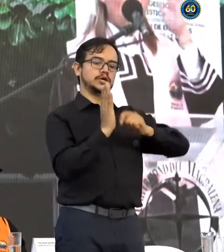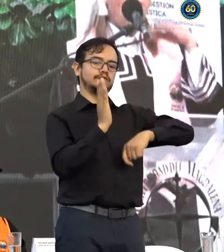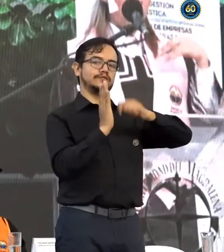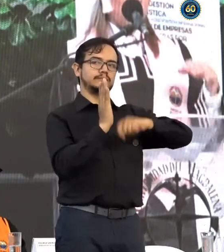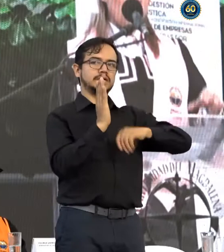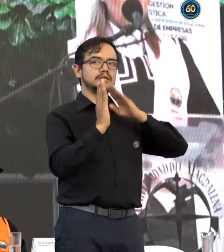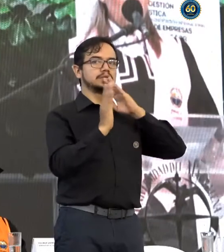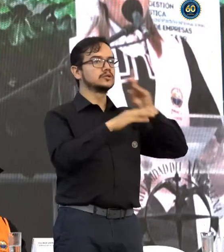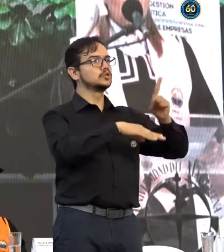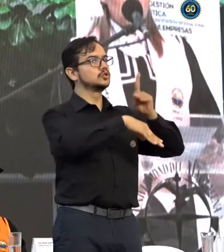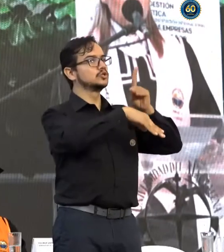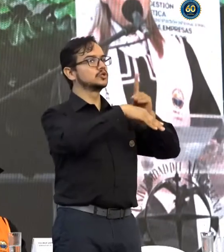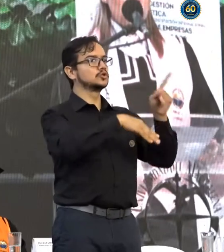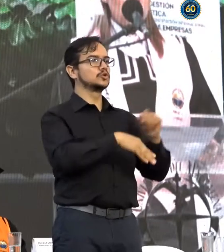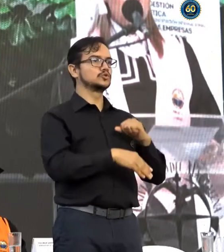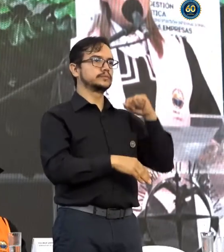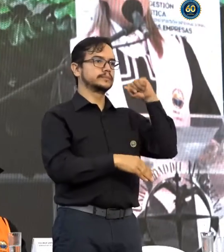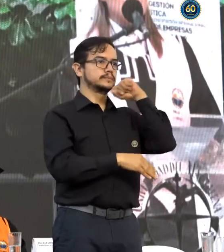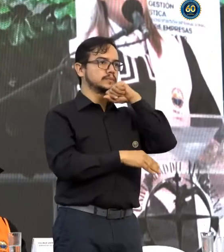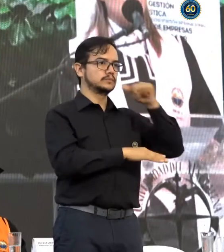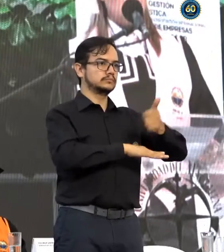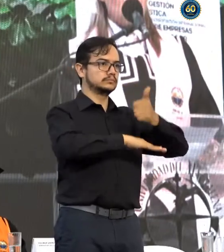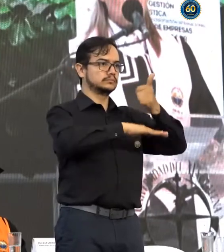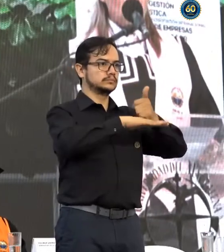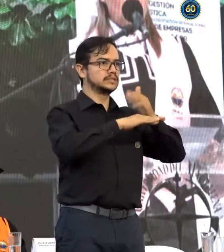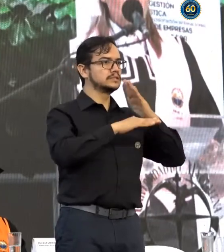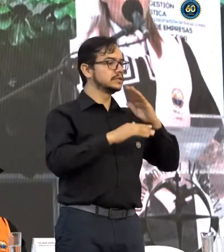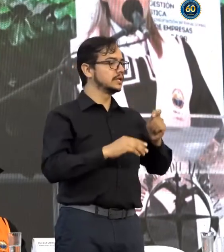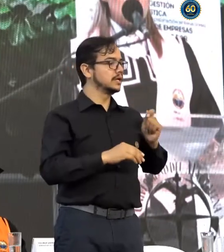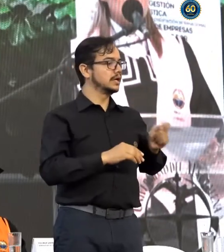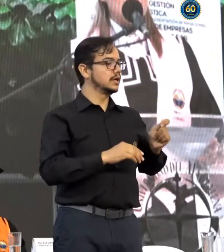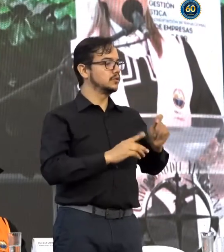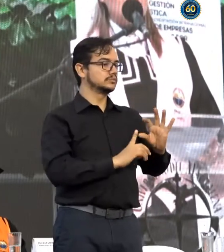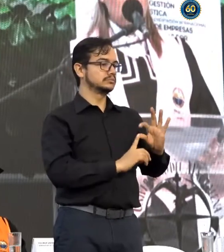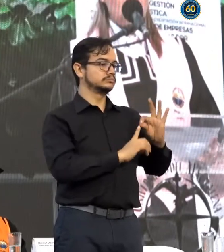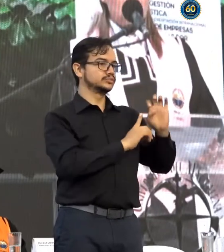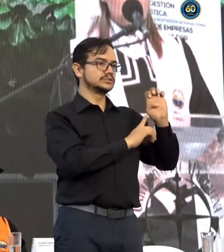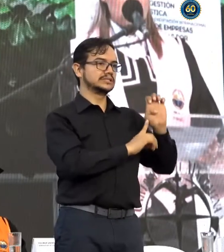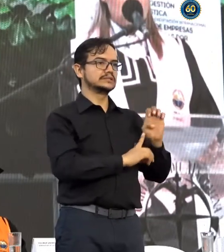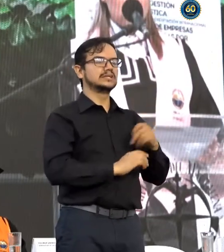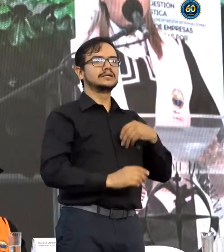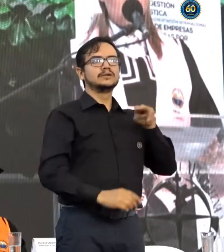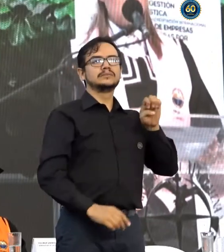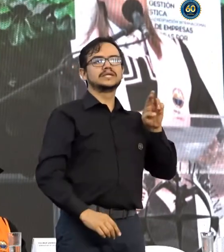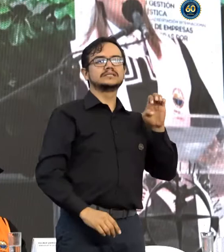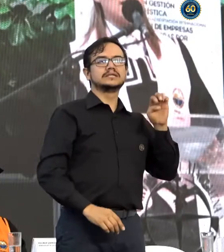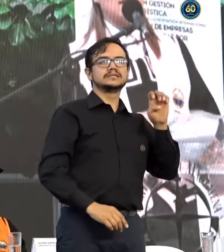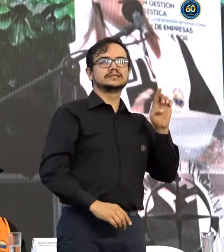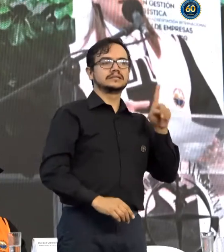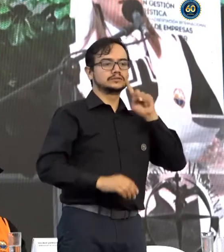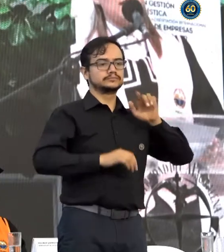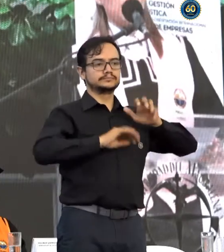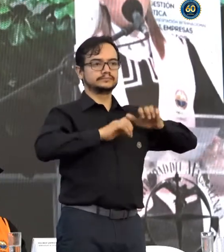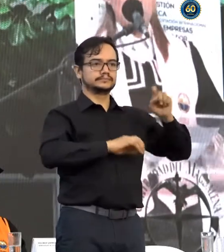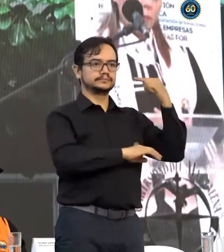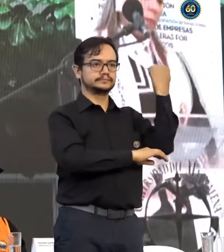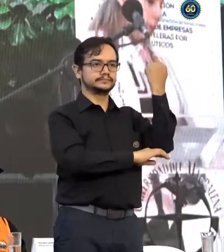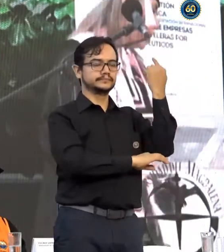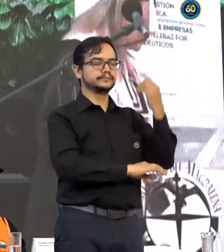doctor Pablo Vera Salazar rector abogada especialista Mercedes de la Torre secretaria general